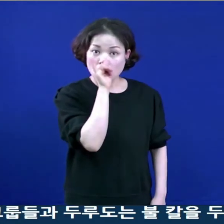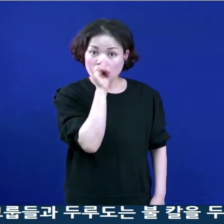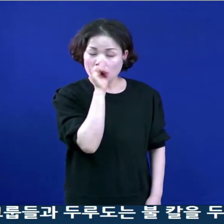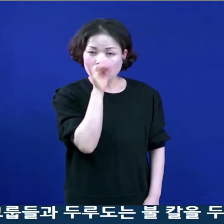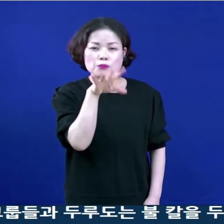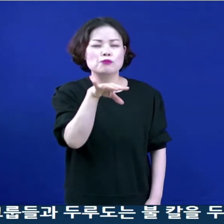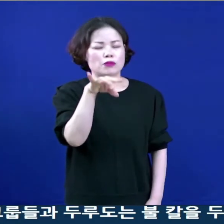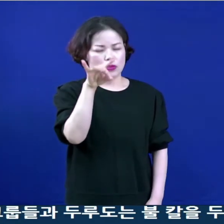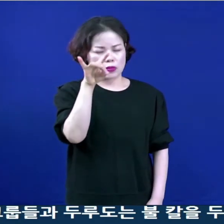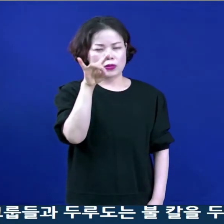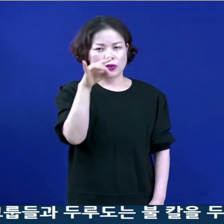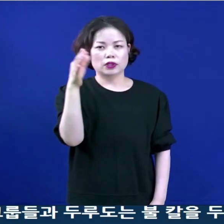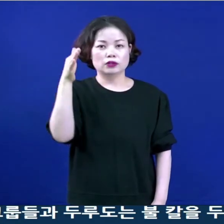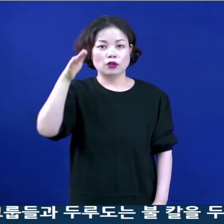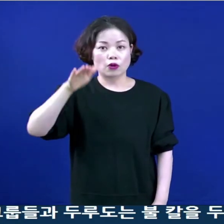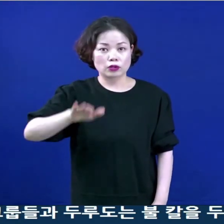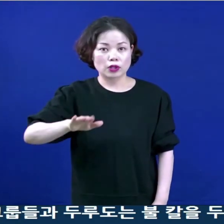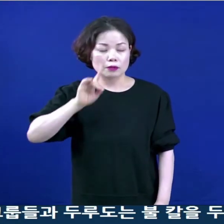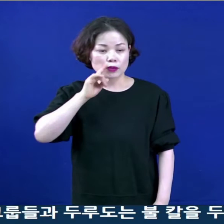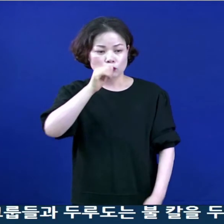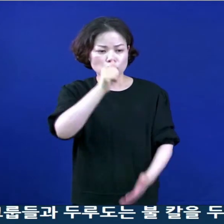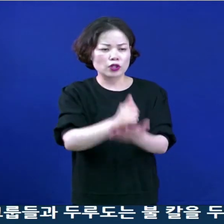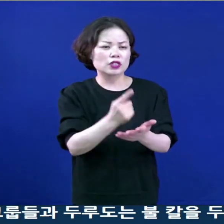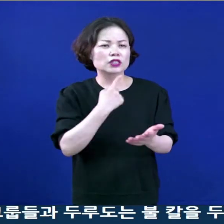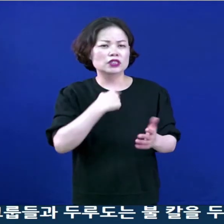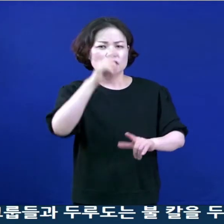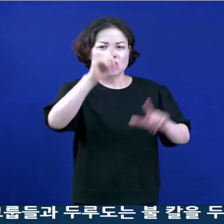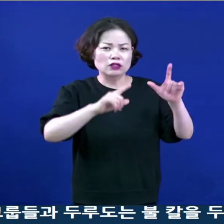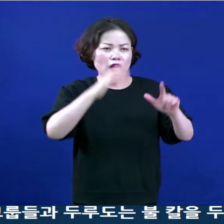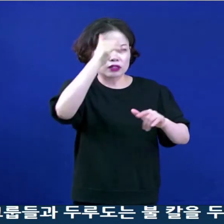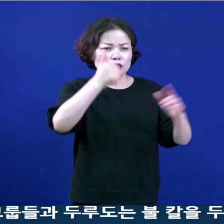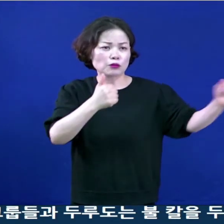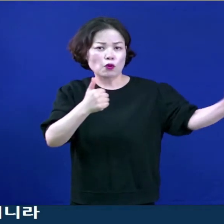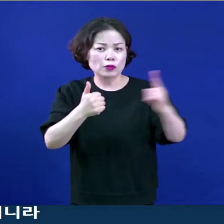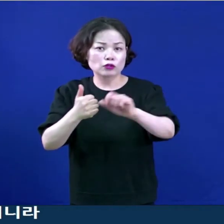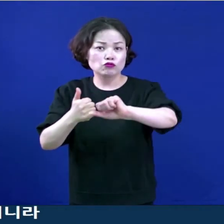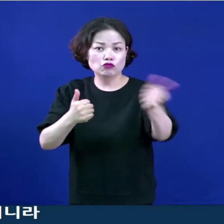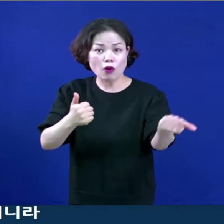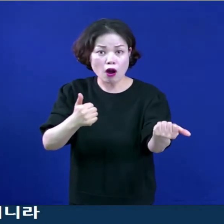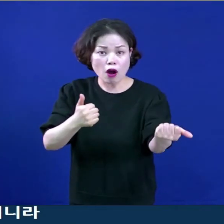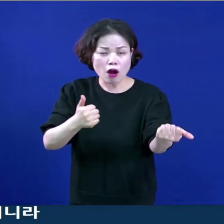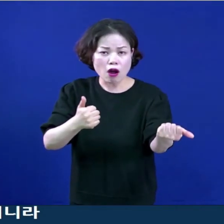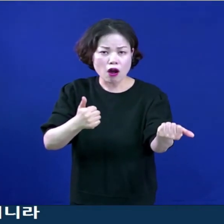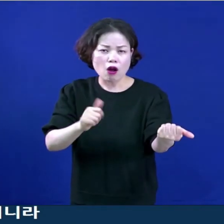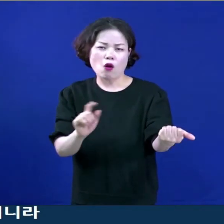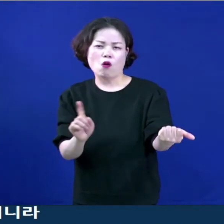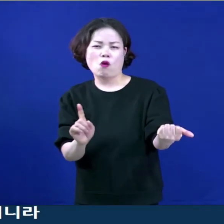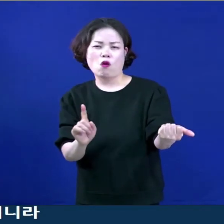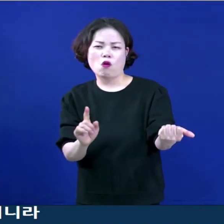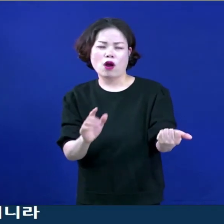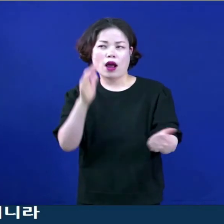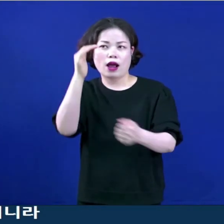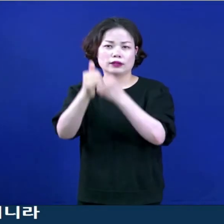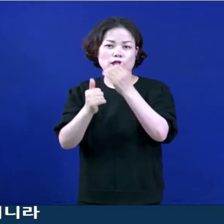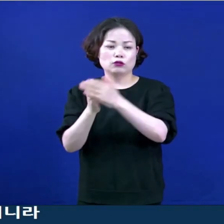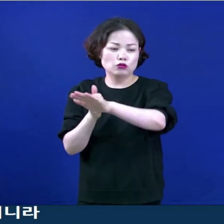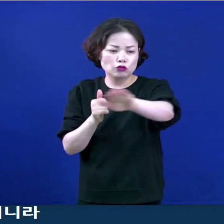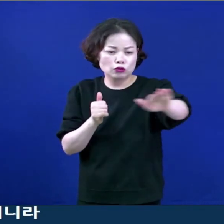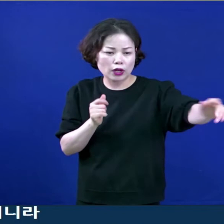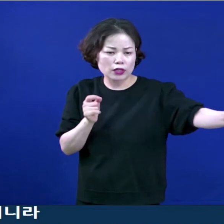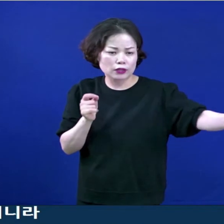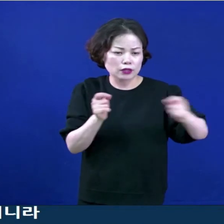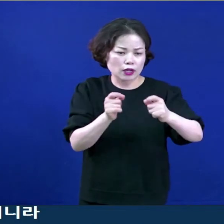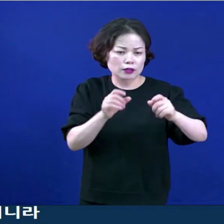사실 먼저겠죠. 그러나 만약에 죄를 지은 상태에서 하나님 앞에 나오면 죽어버려요. 그래서 어쩌면 하나님이 우리에게